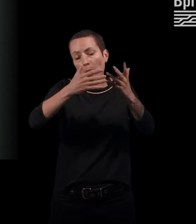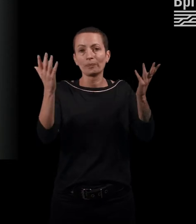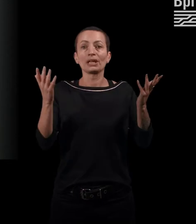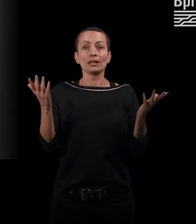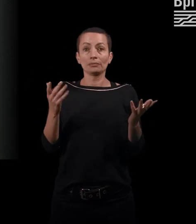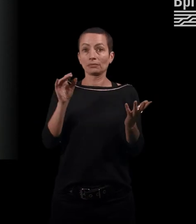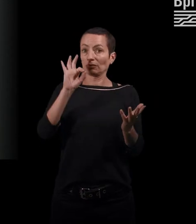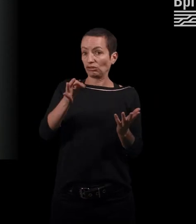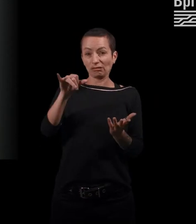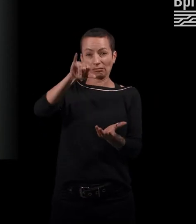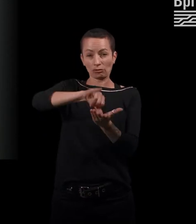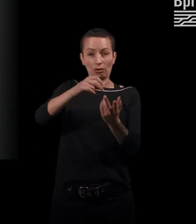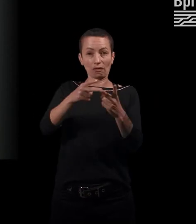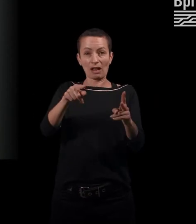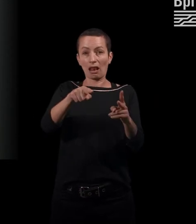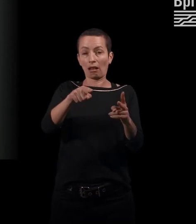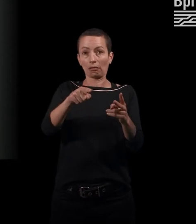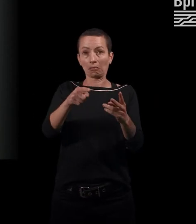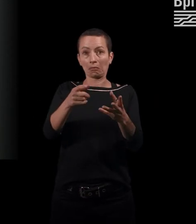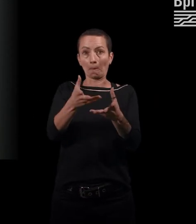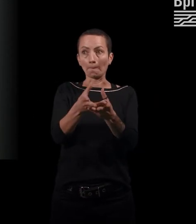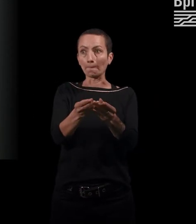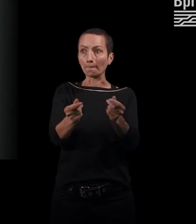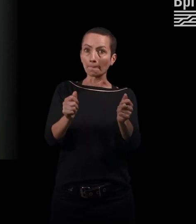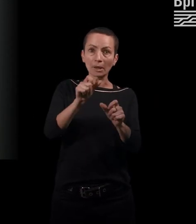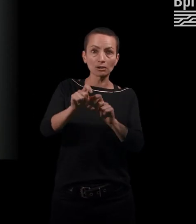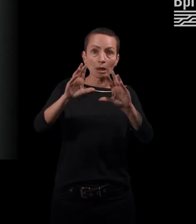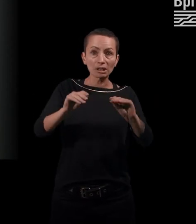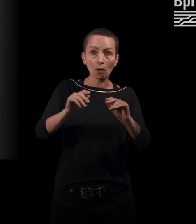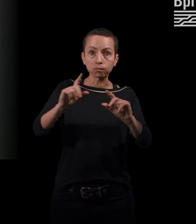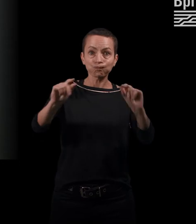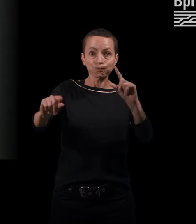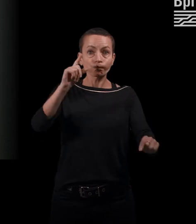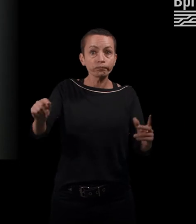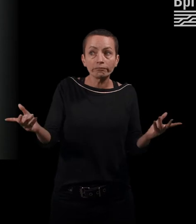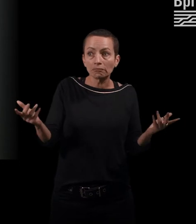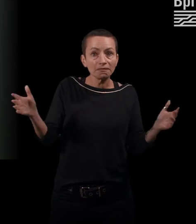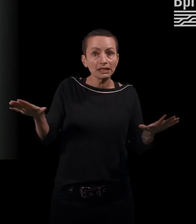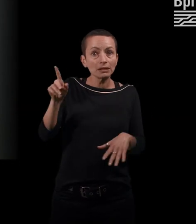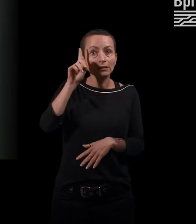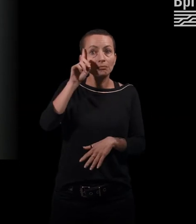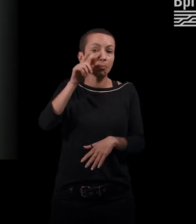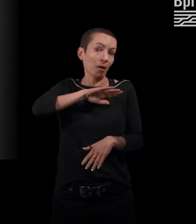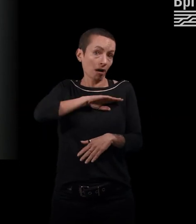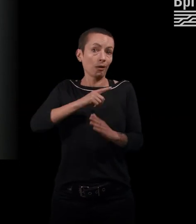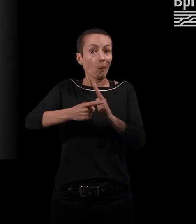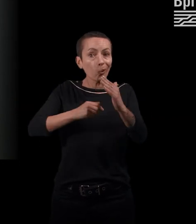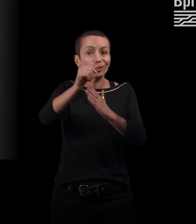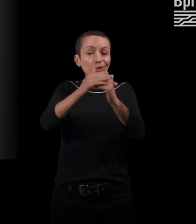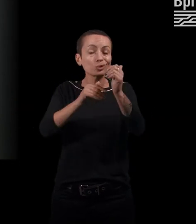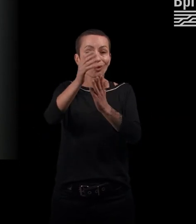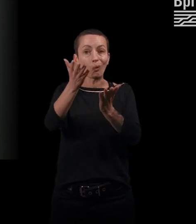Mais oui, donc c'est le centre-ville qui a été déserté par ses habitants suite à sa